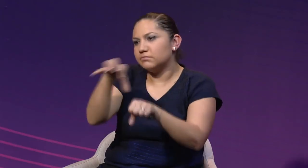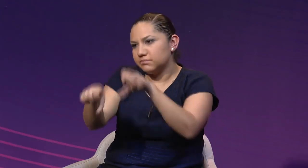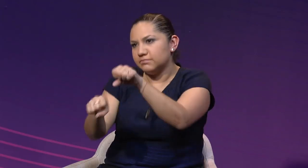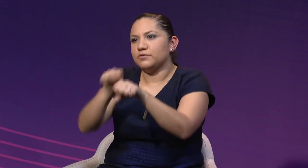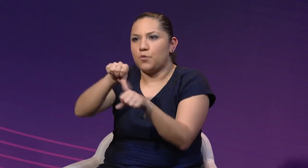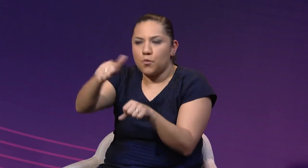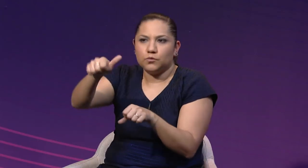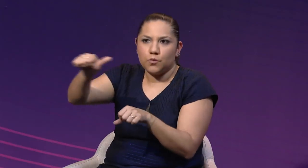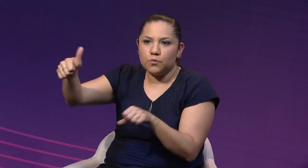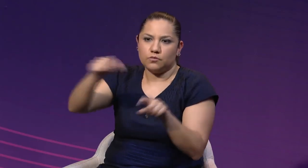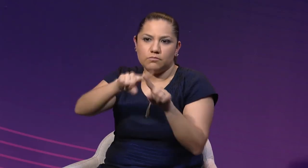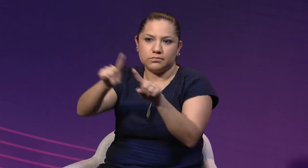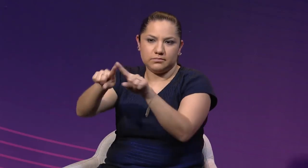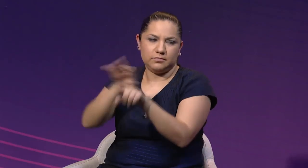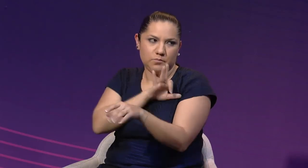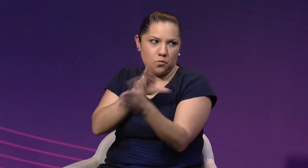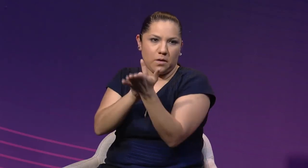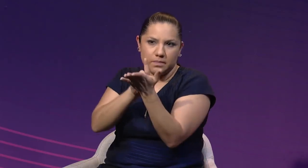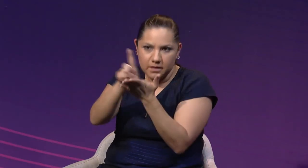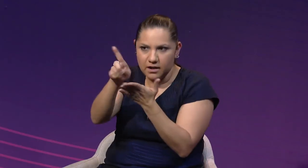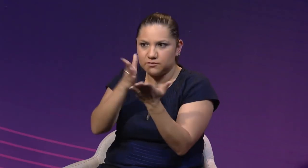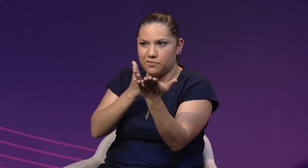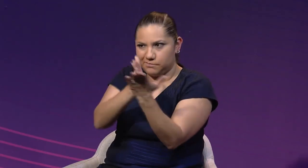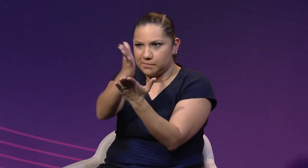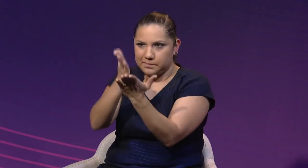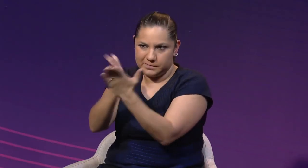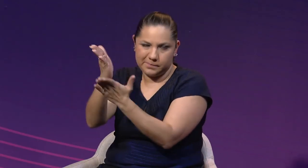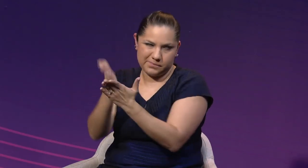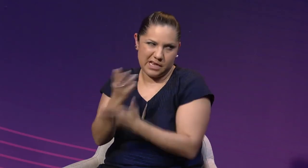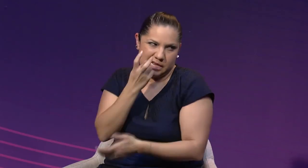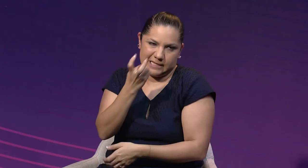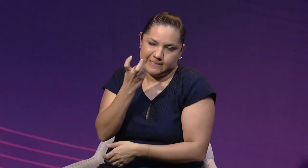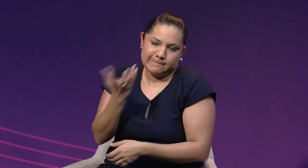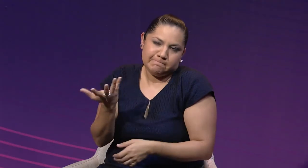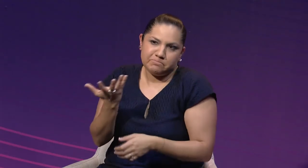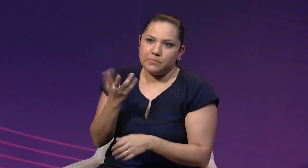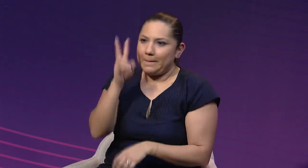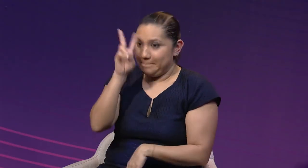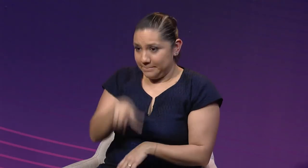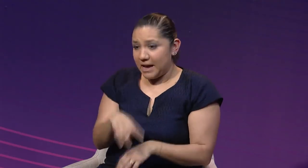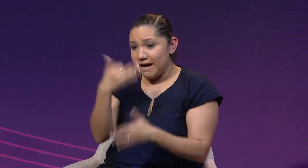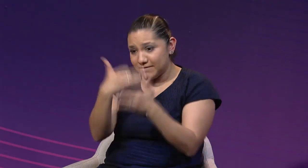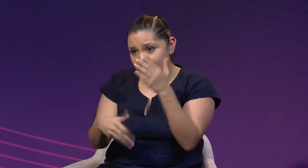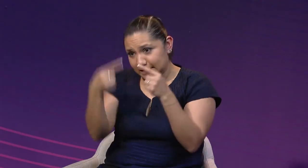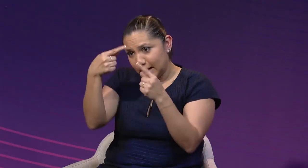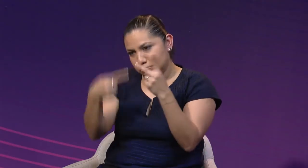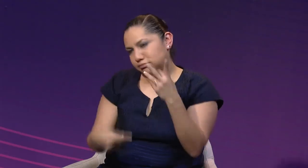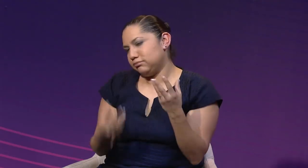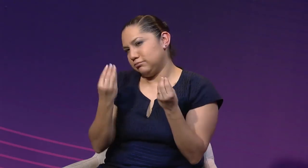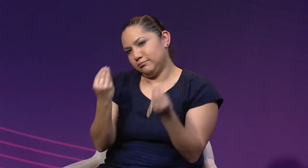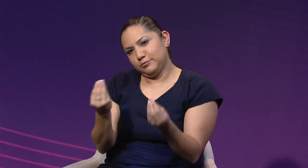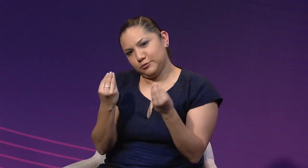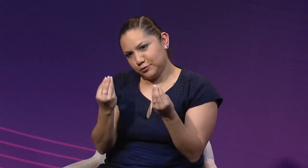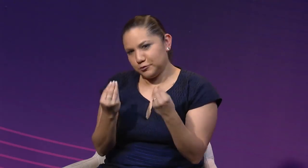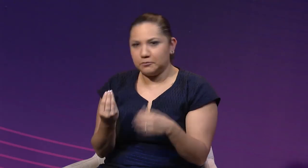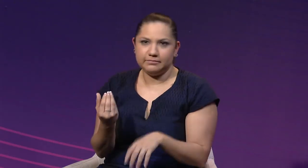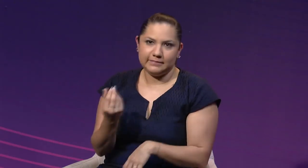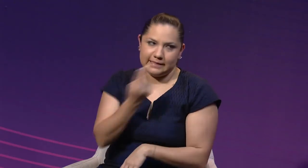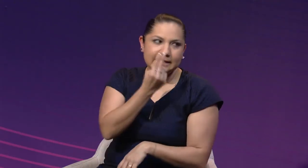incluso, ¿no? Entonces, a mí me parece que en varios ámbitos necesitaríamos que aprendieran lengua de señas para cumplir